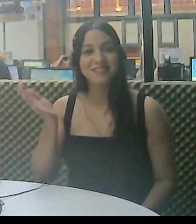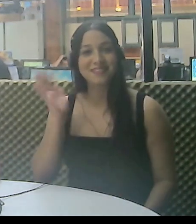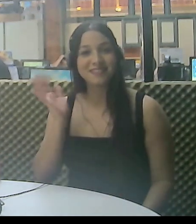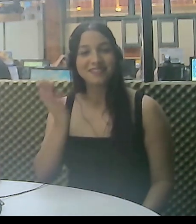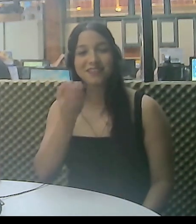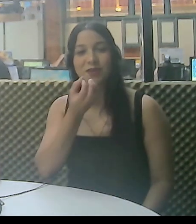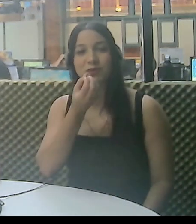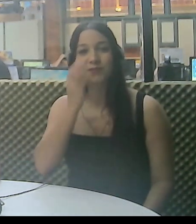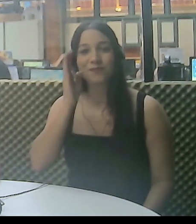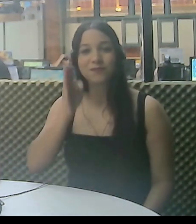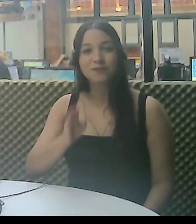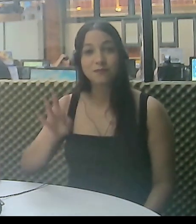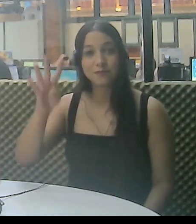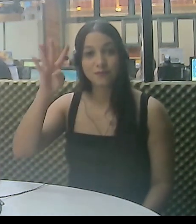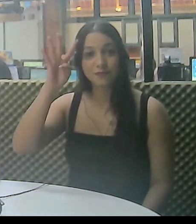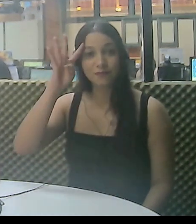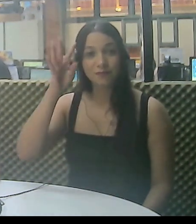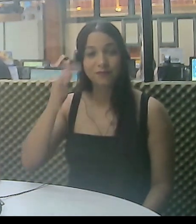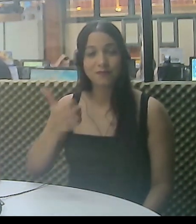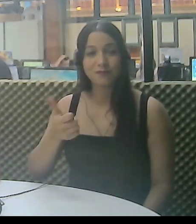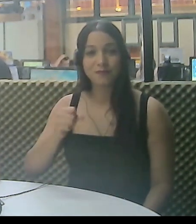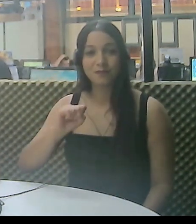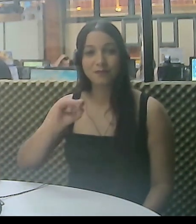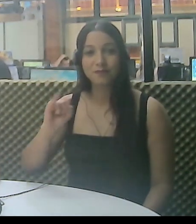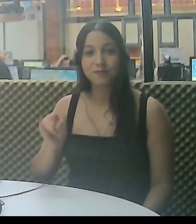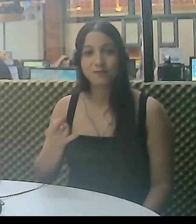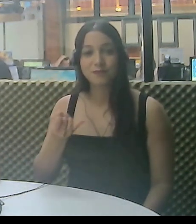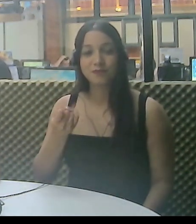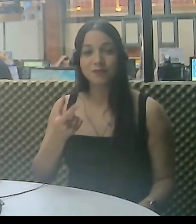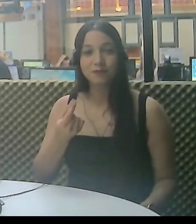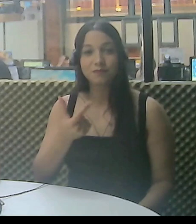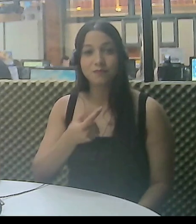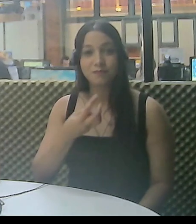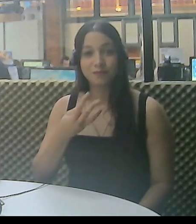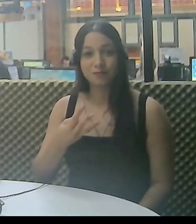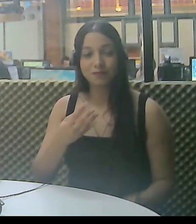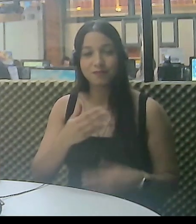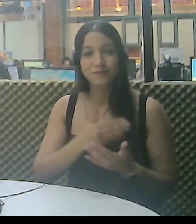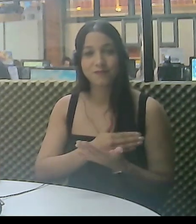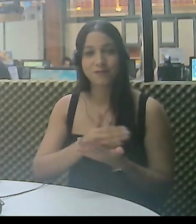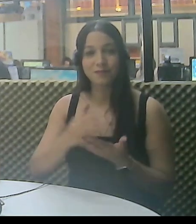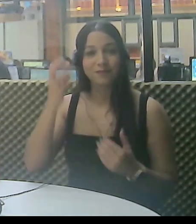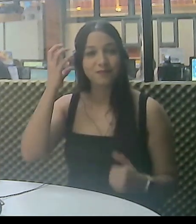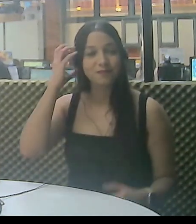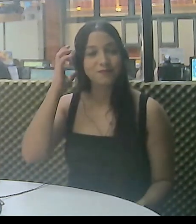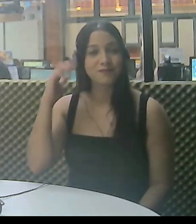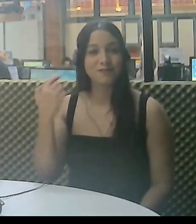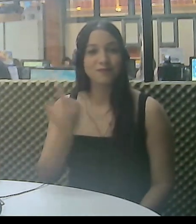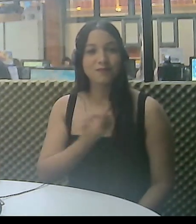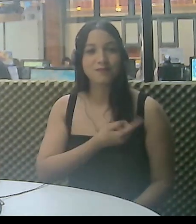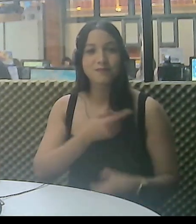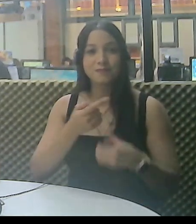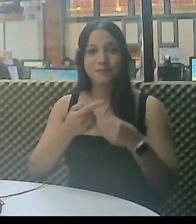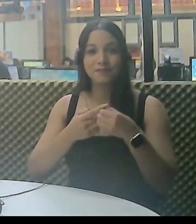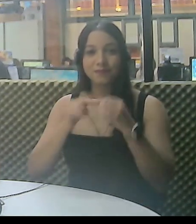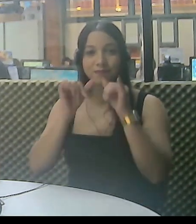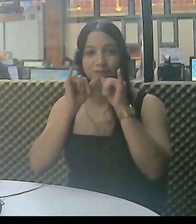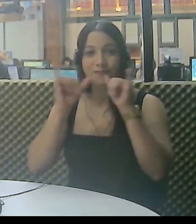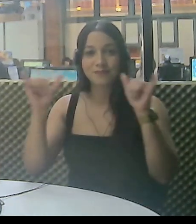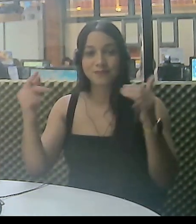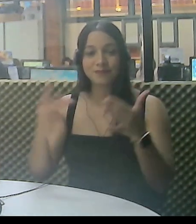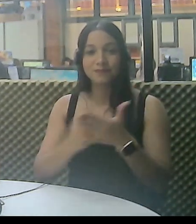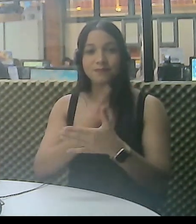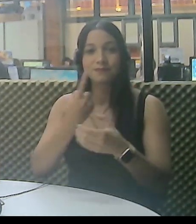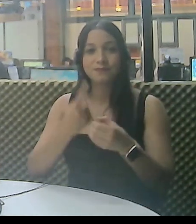Olá, boa tarde. Hoje é quarta-feira, dia 18 de janeiro de 2023. Está no ar a Rádio Nossa Cidade com um boletim de notícias sobre o que de